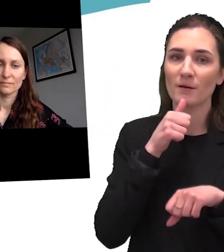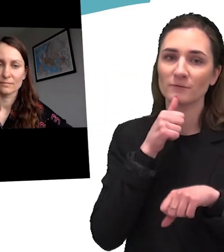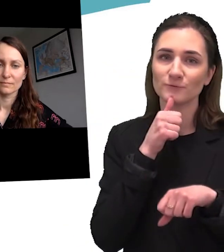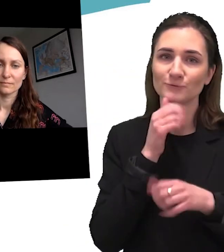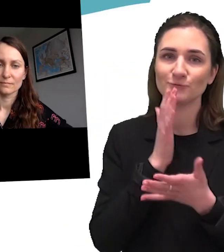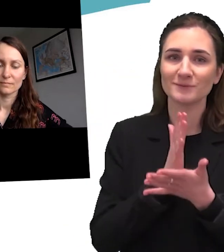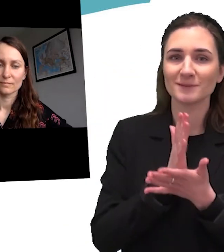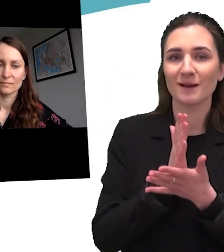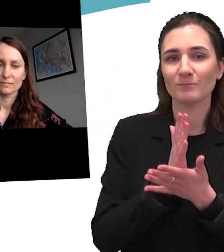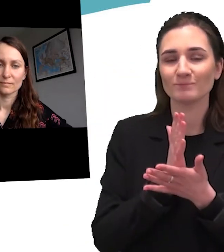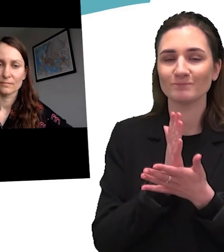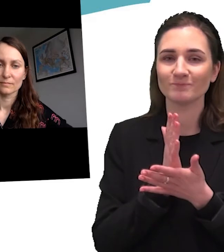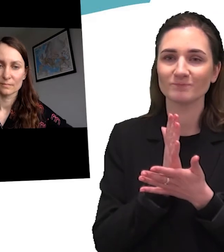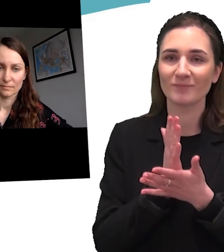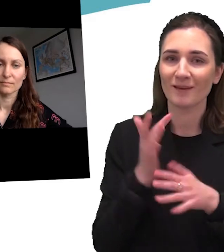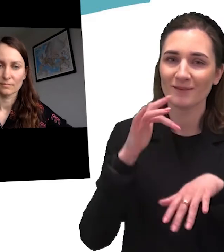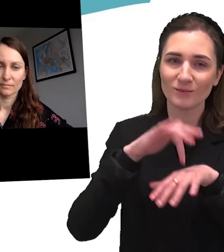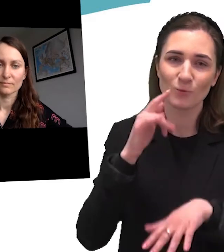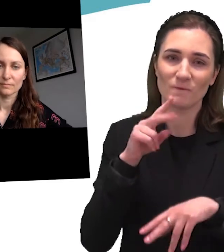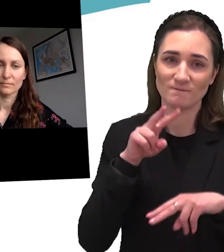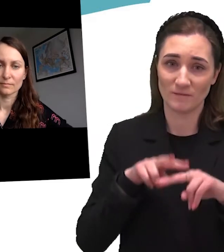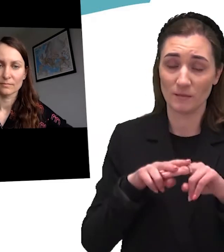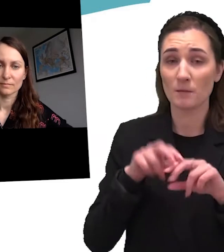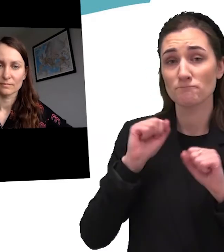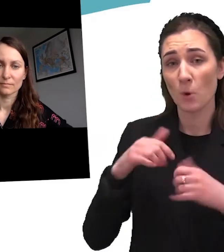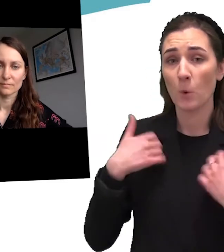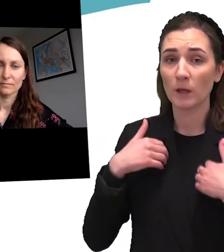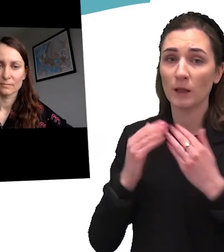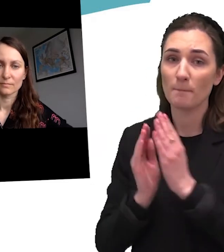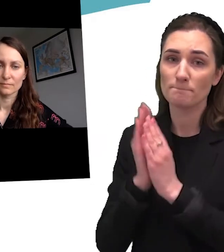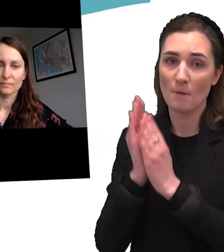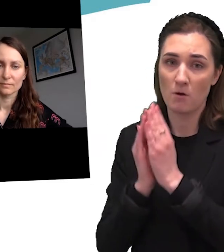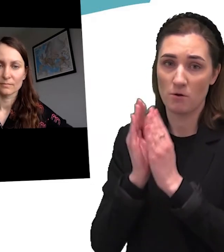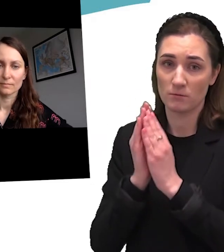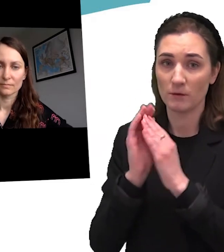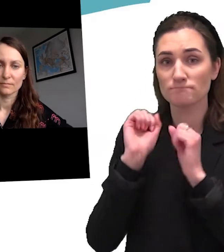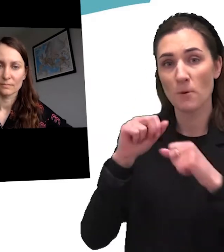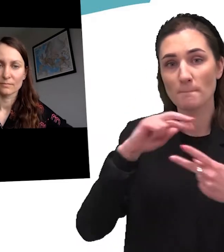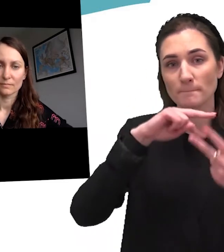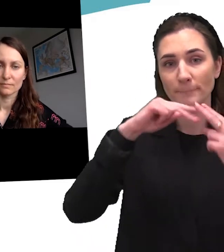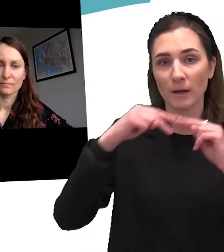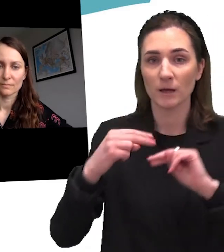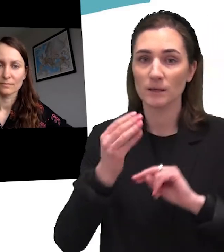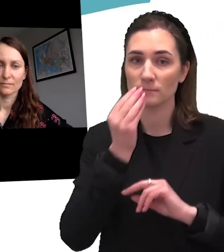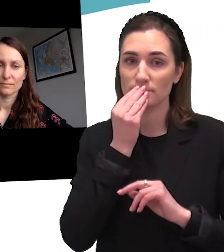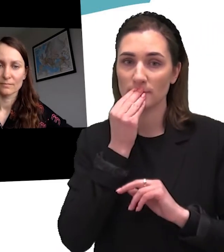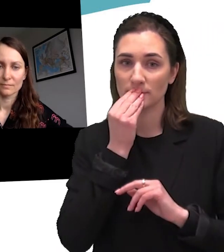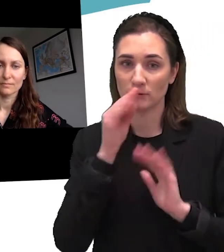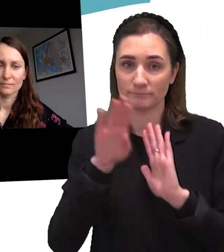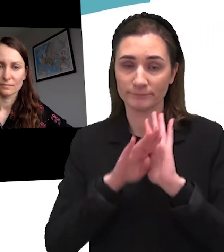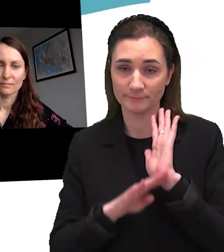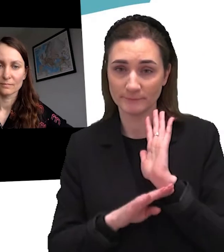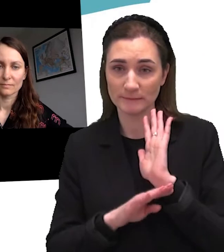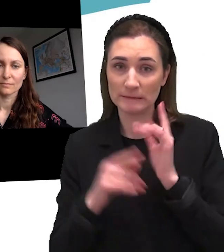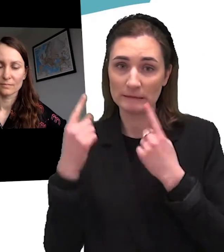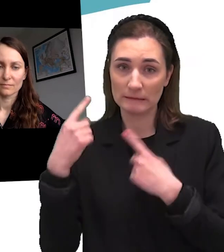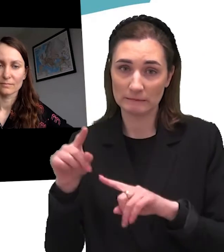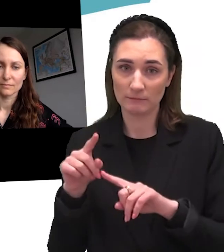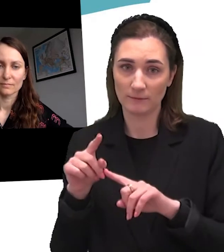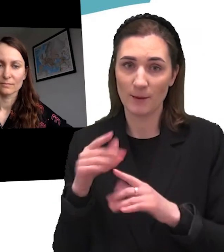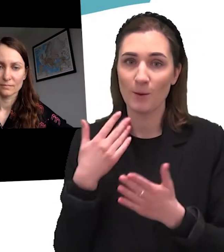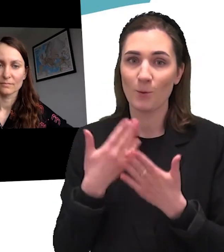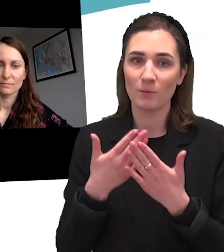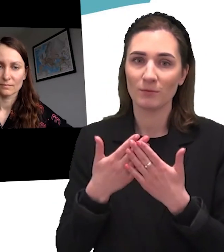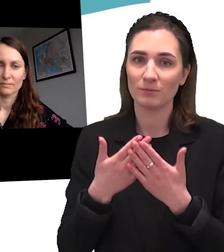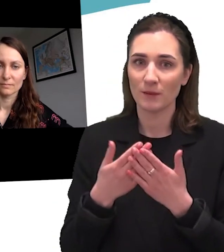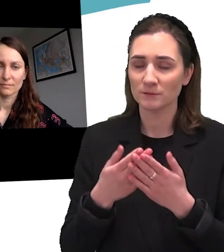tada galima labai, tai yra skausmingus spuogus, tai labai greitai galima sumotivuoti kad jis keistų mytybą į kitokią,